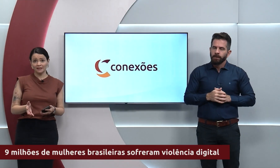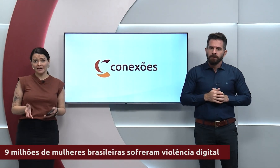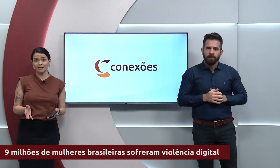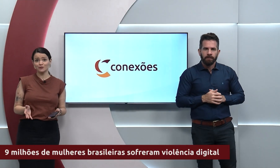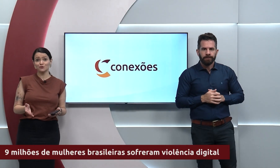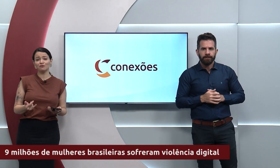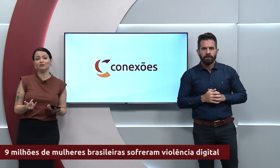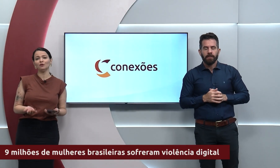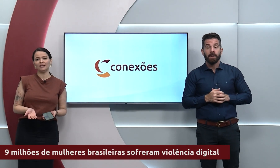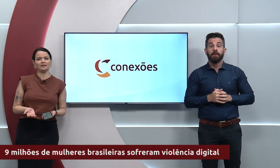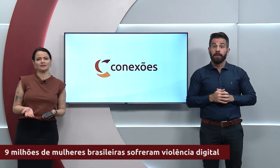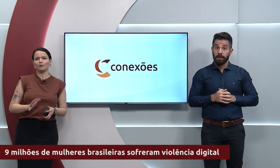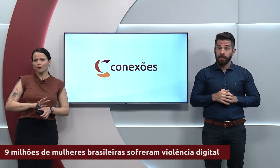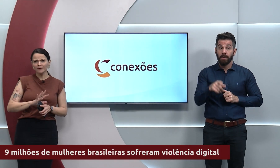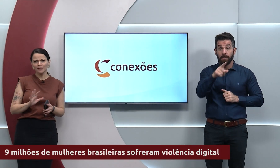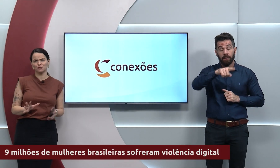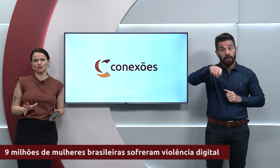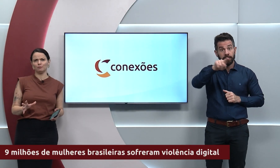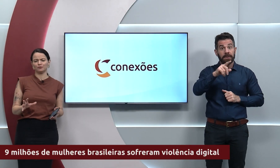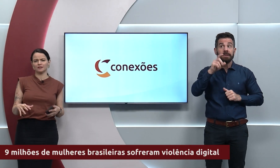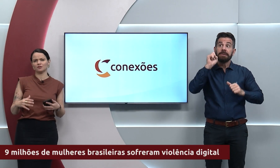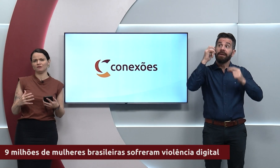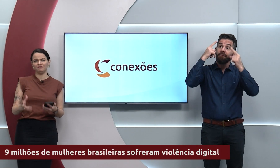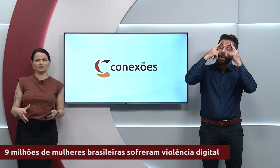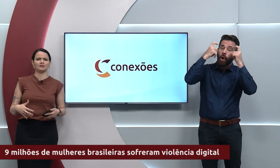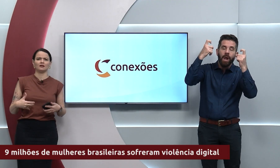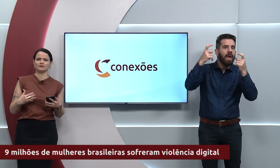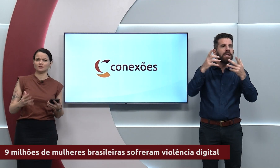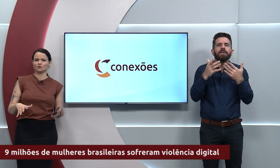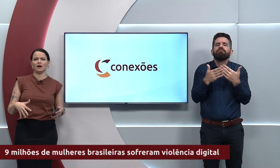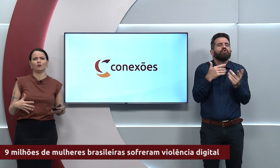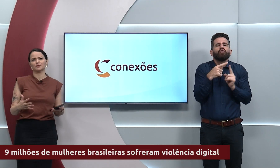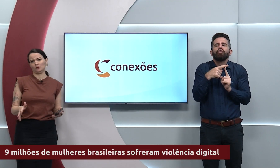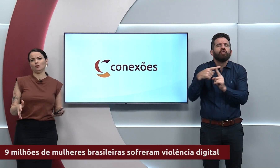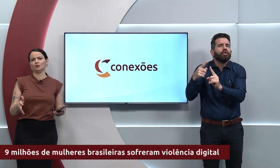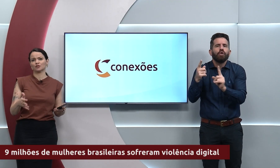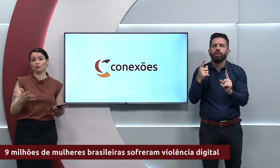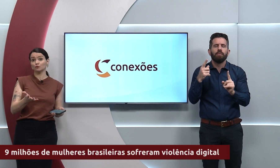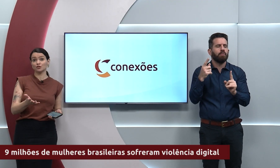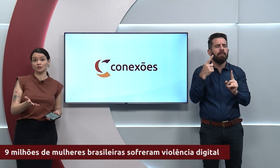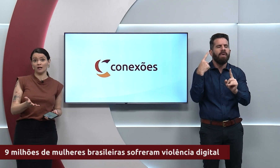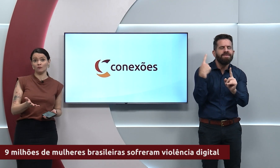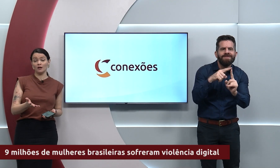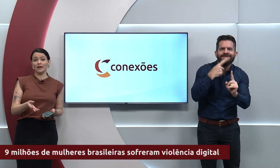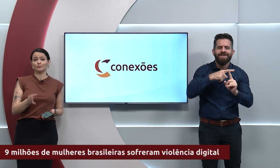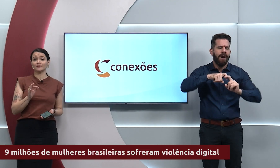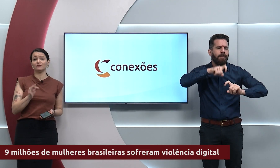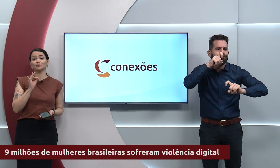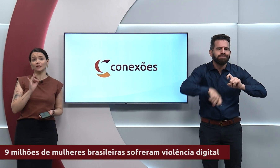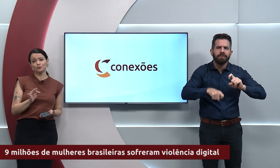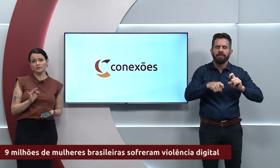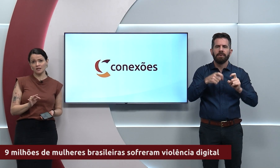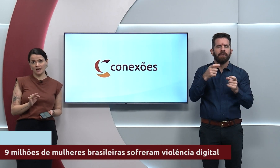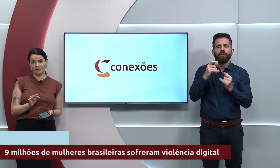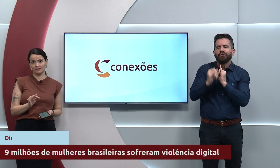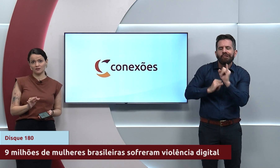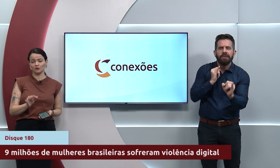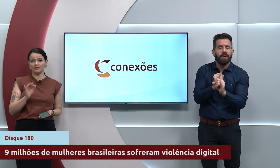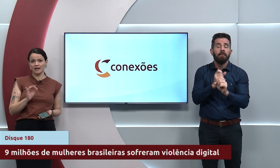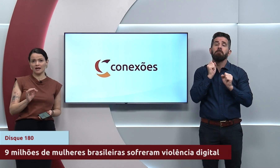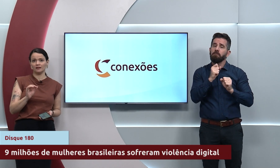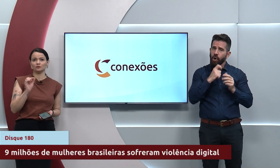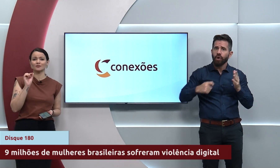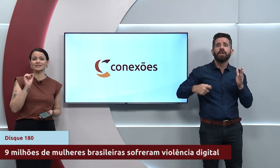Ou em caso de violência, qualquer tipo, seja física, sexual, psicológica ou digital, é possível denunciar.